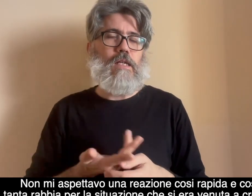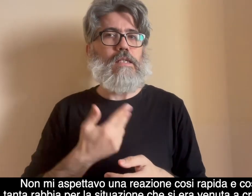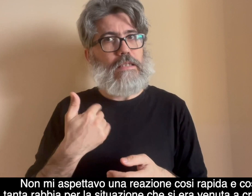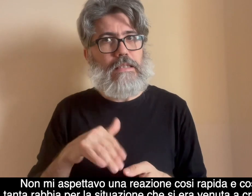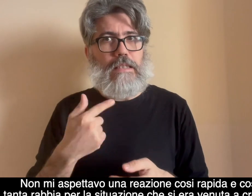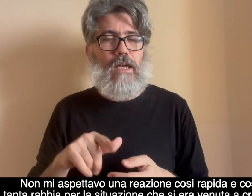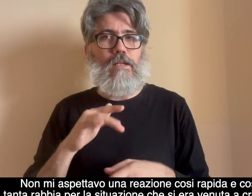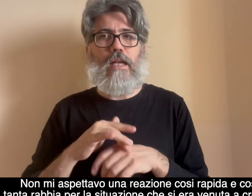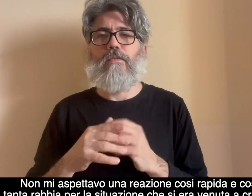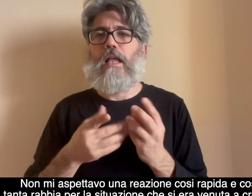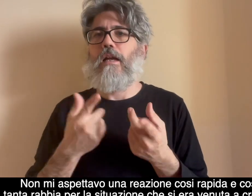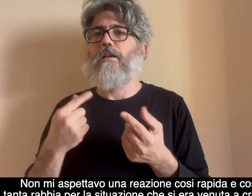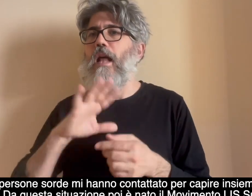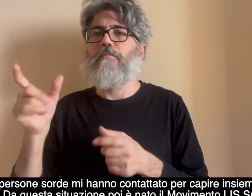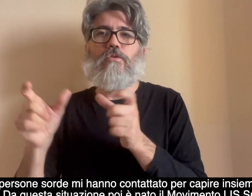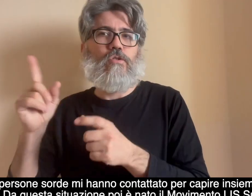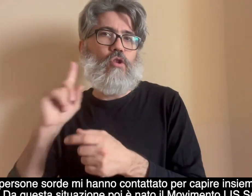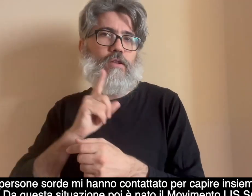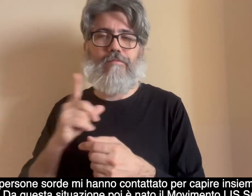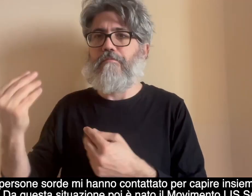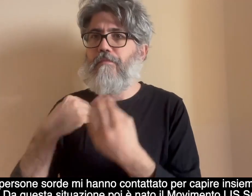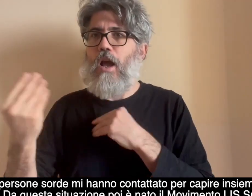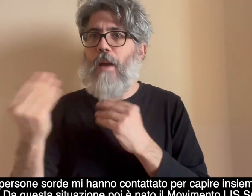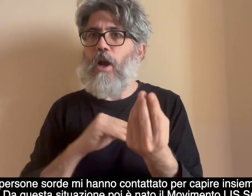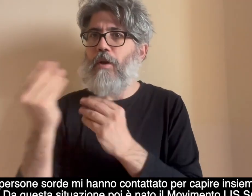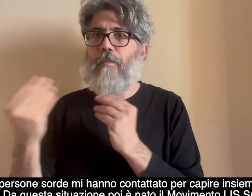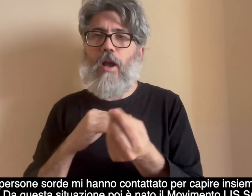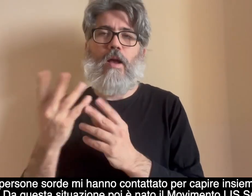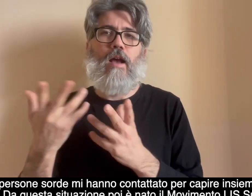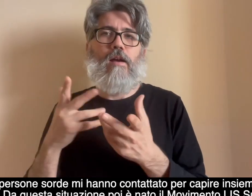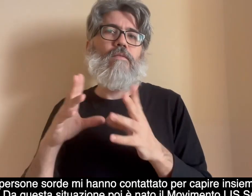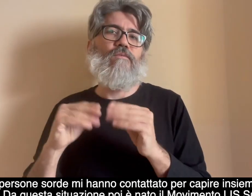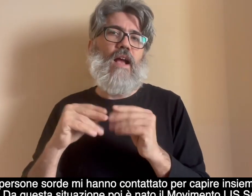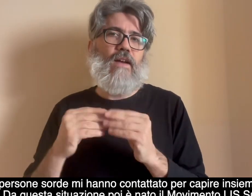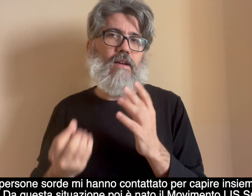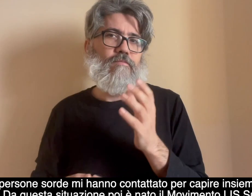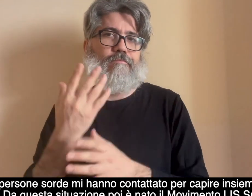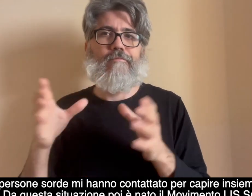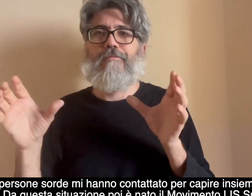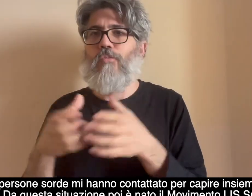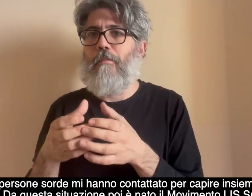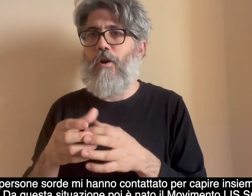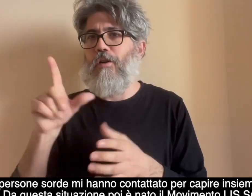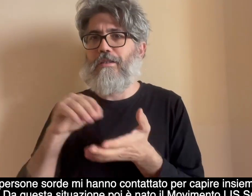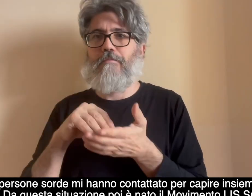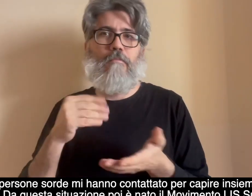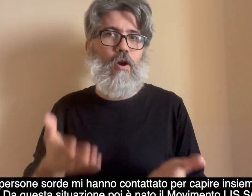incredibile molte persone sorde mi hanno contattato per capire insieme cosa fare e da questa situazione è andato il movimento lì